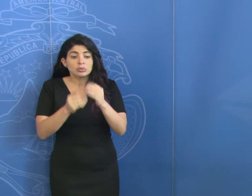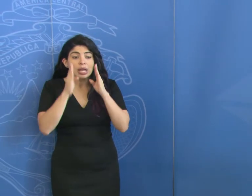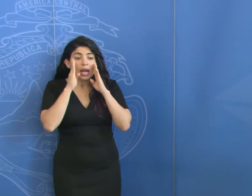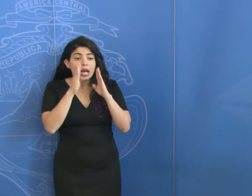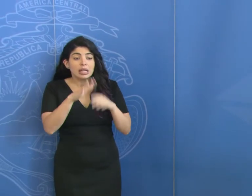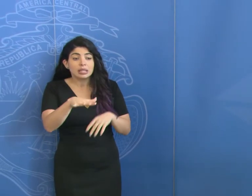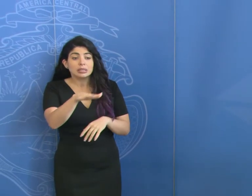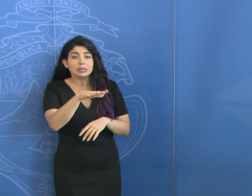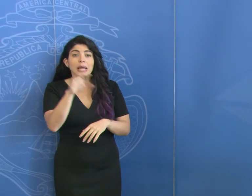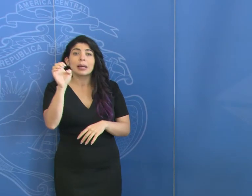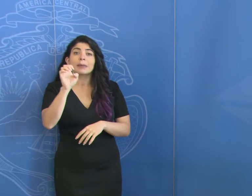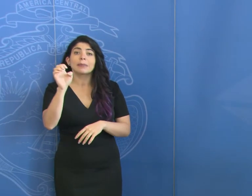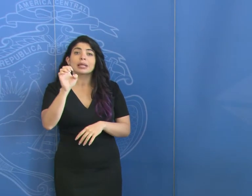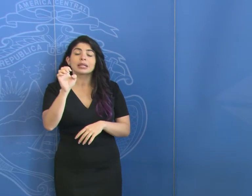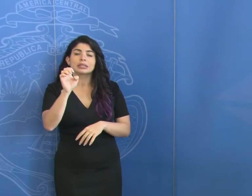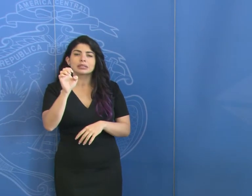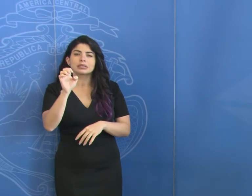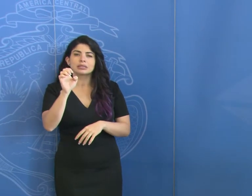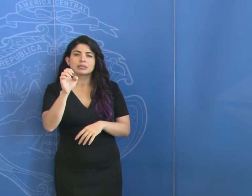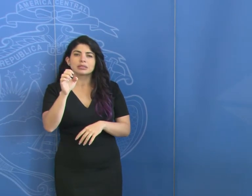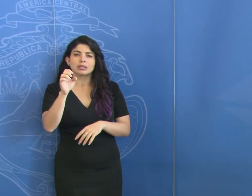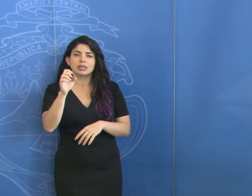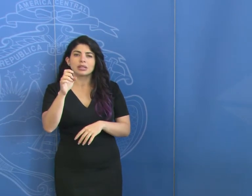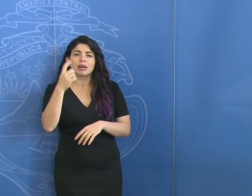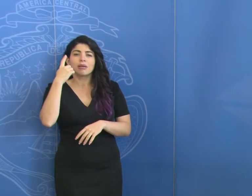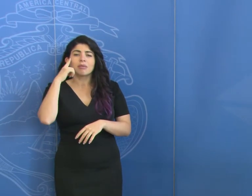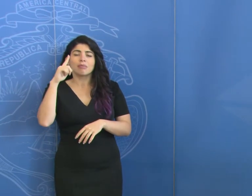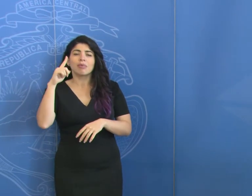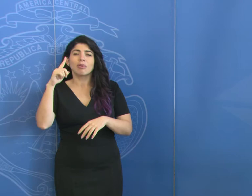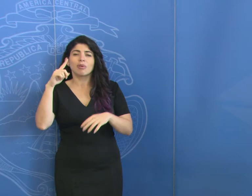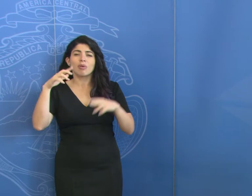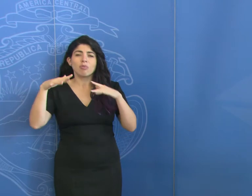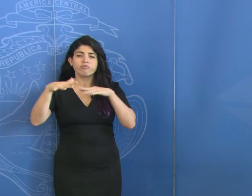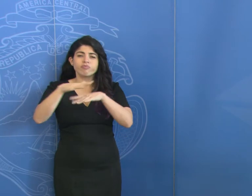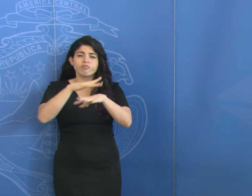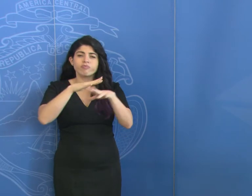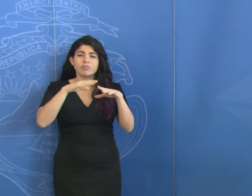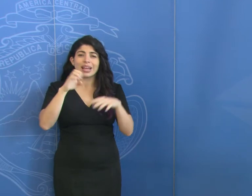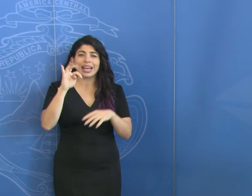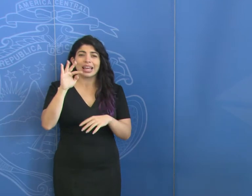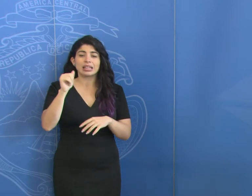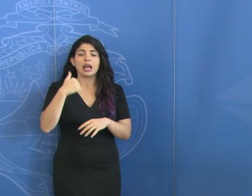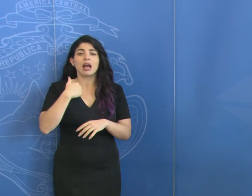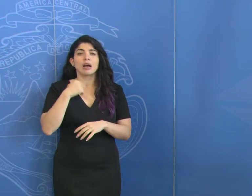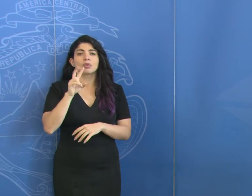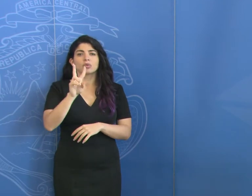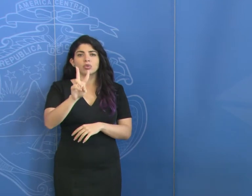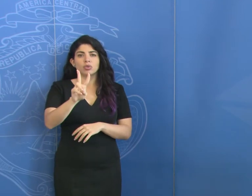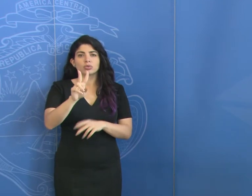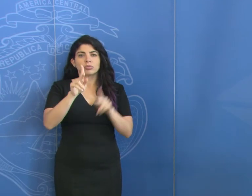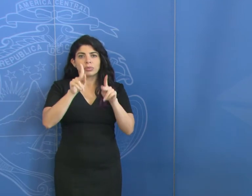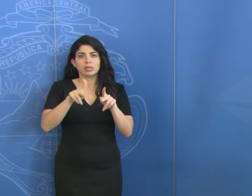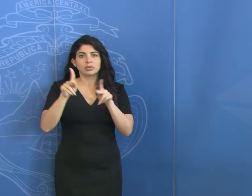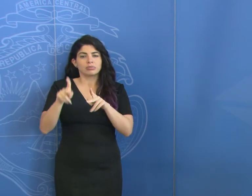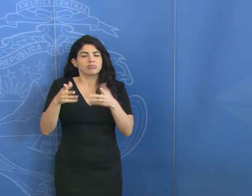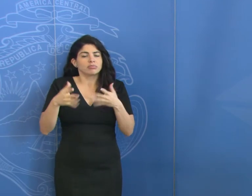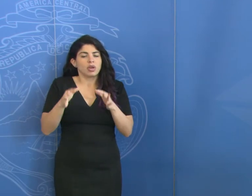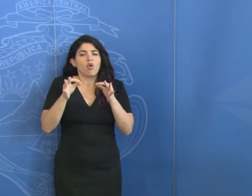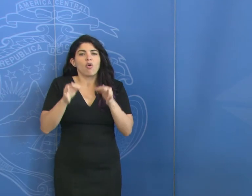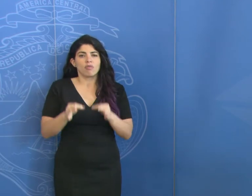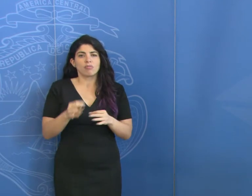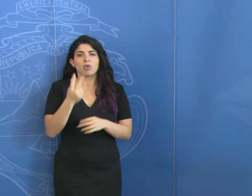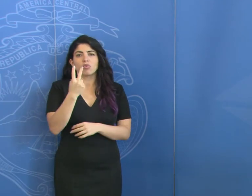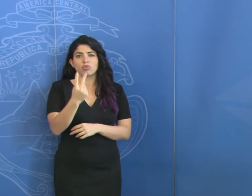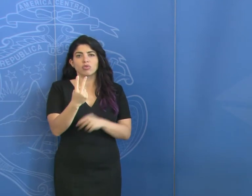la emergencia en razón de la ola de presión ETA, hay dos personas que se confirman ya como